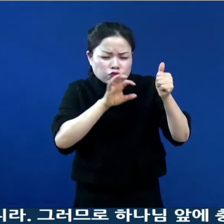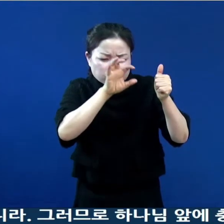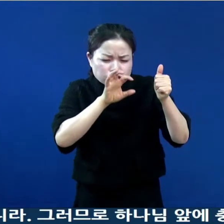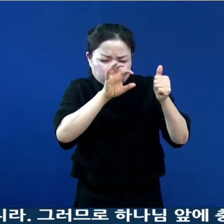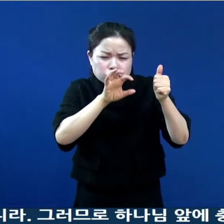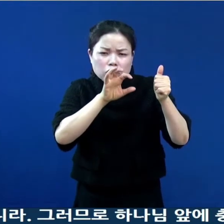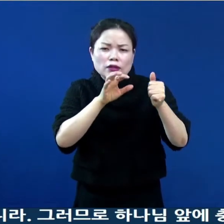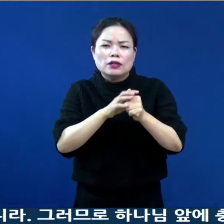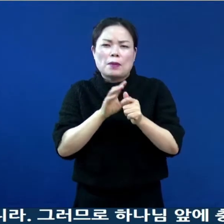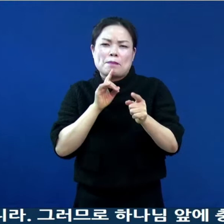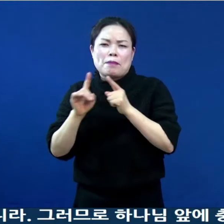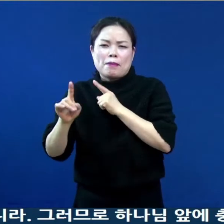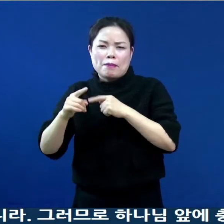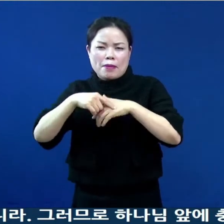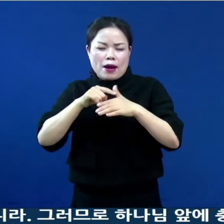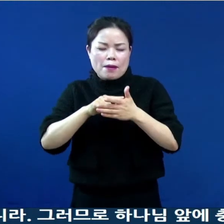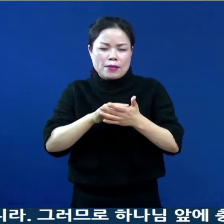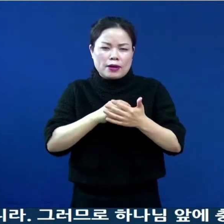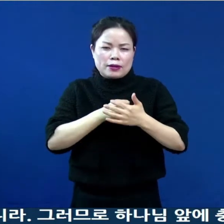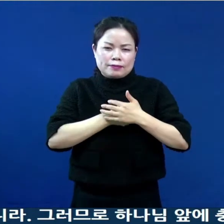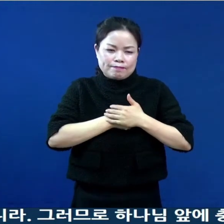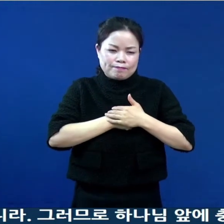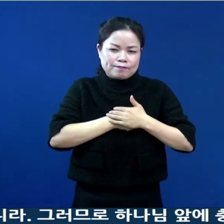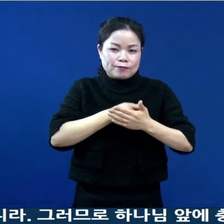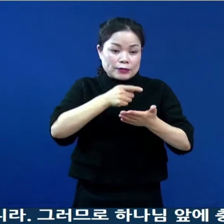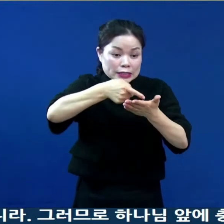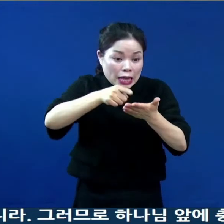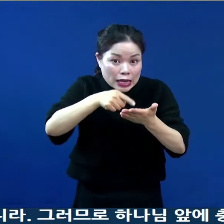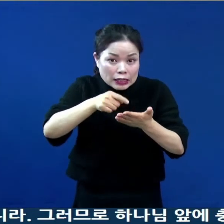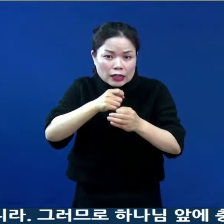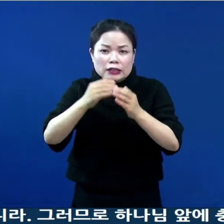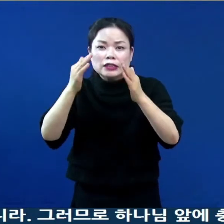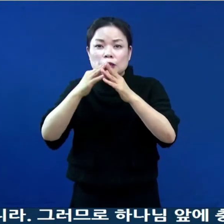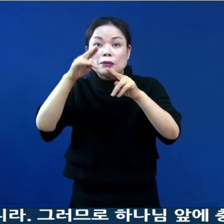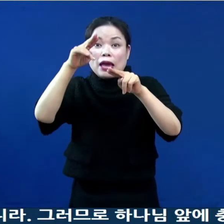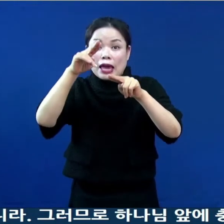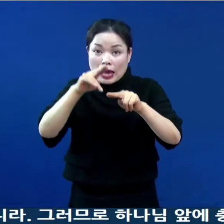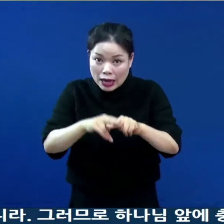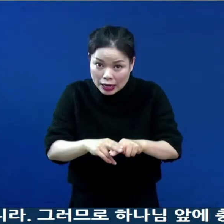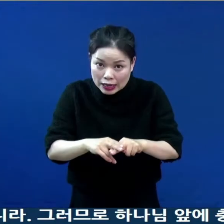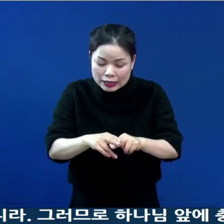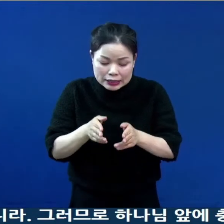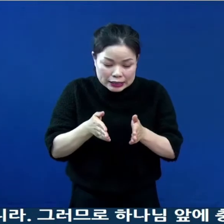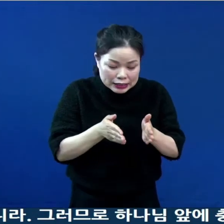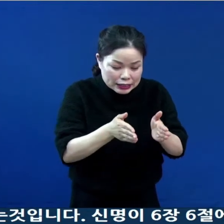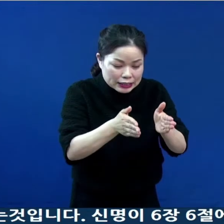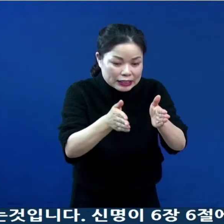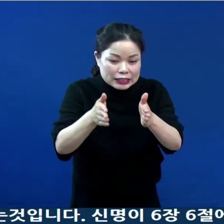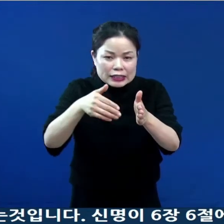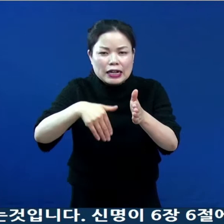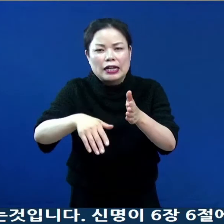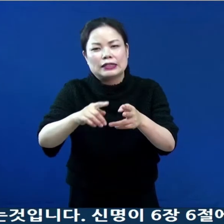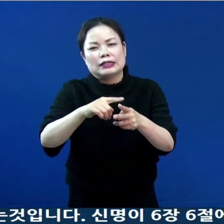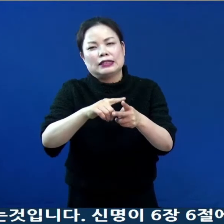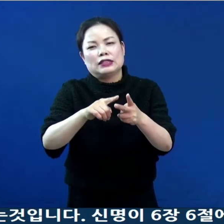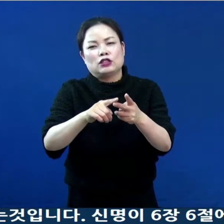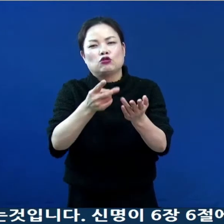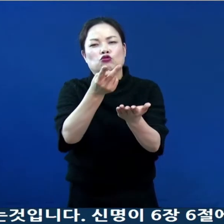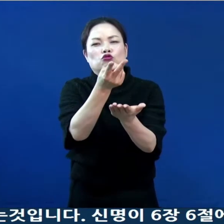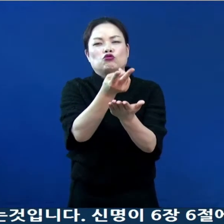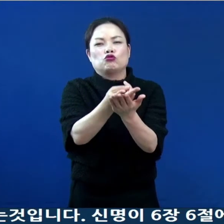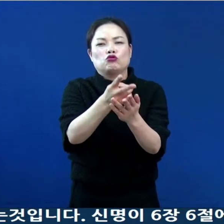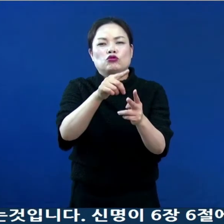했냐면 말씀을 마음에 새기고, 6절 7절에 가니까 집에 앉아있든지 길에 갈 때이든지 누워